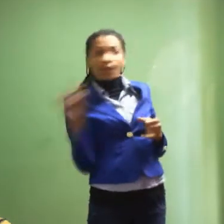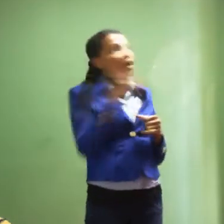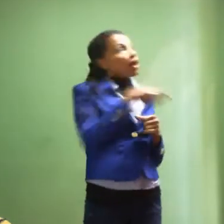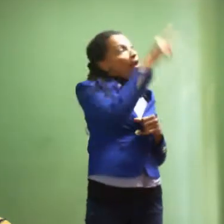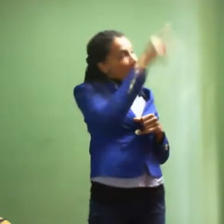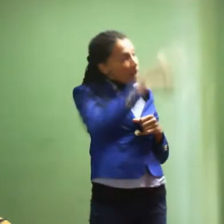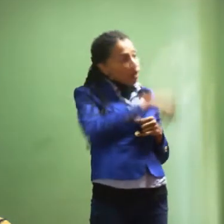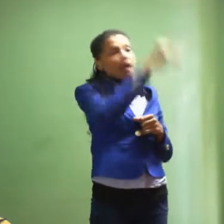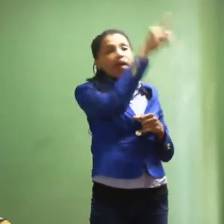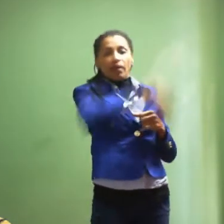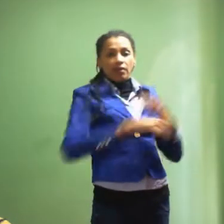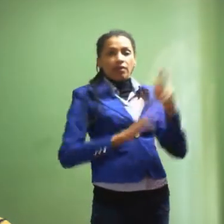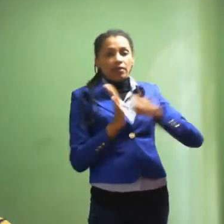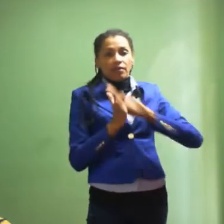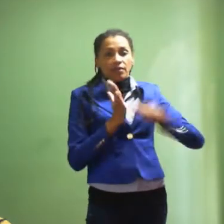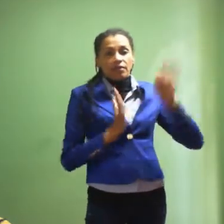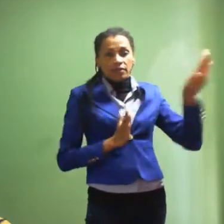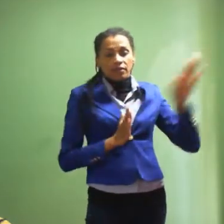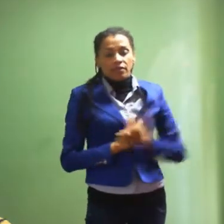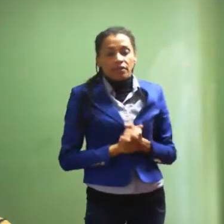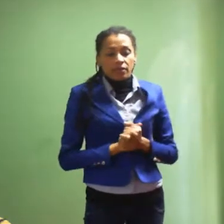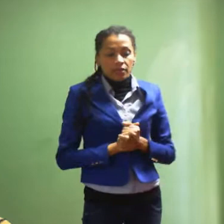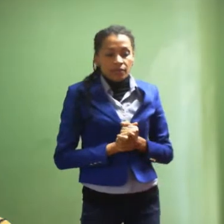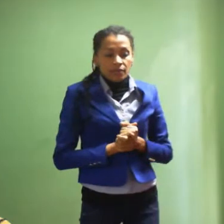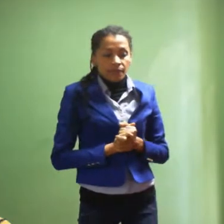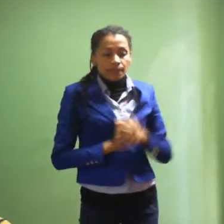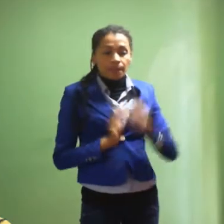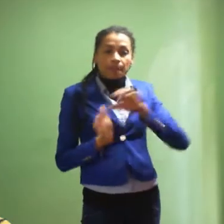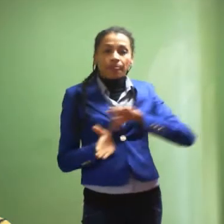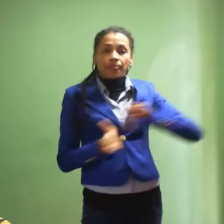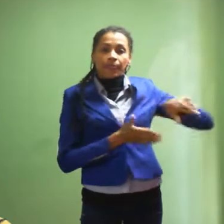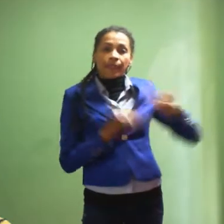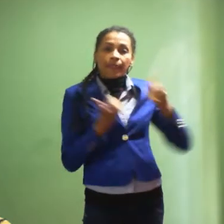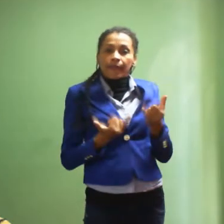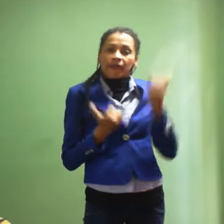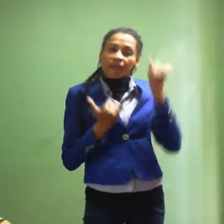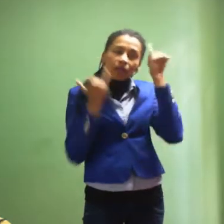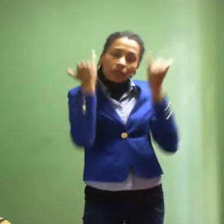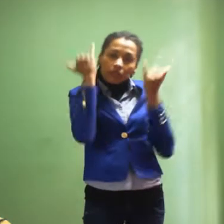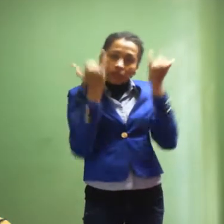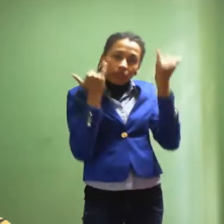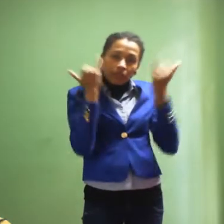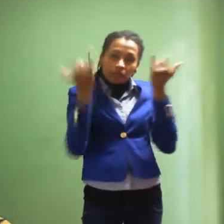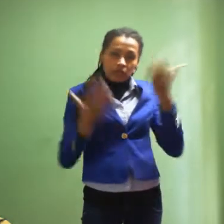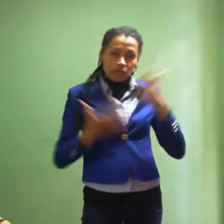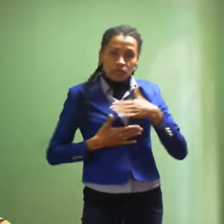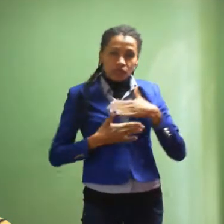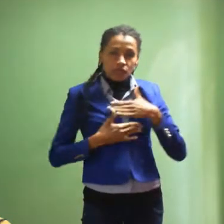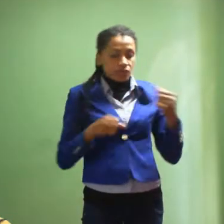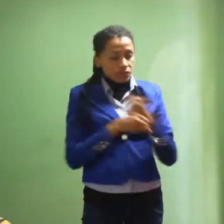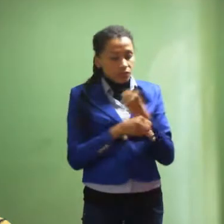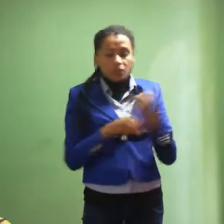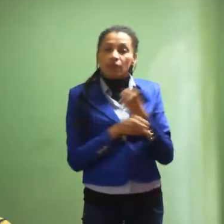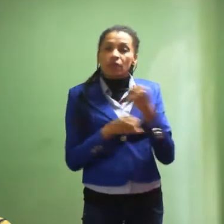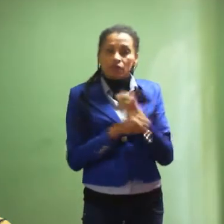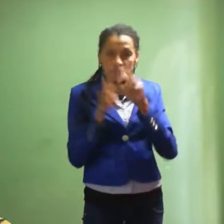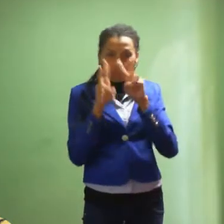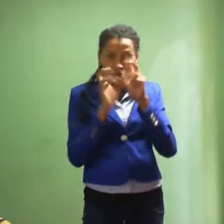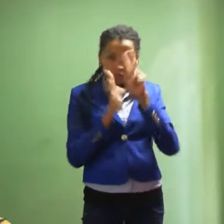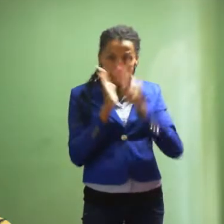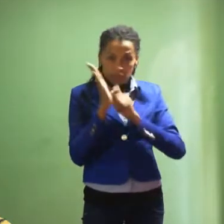permanentemente. Vamos a hablar sobre algunas ideas para tener en cuenta en el momento de trabajar la lengua